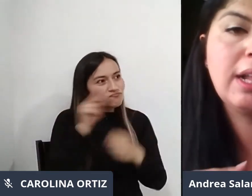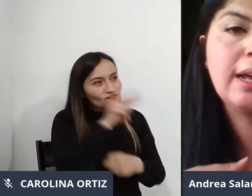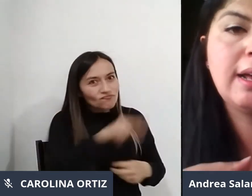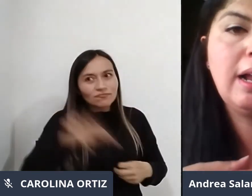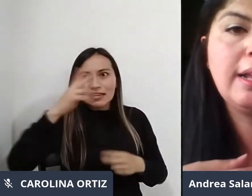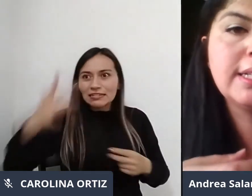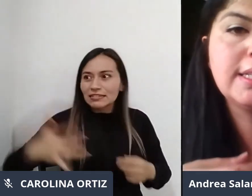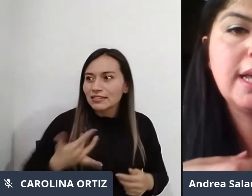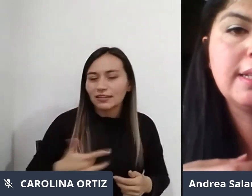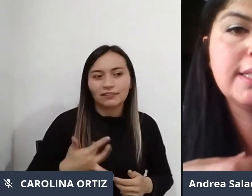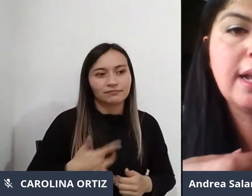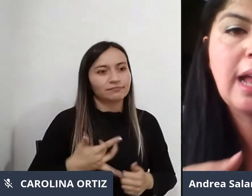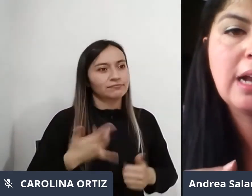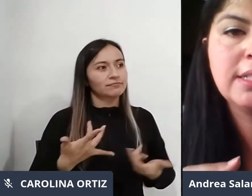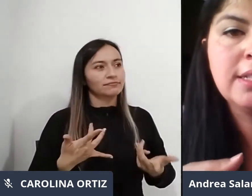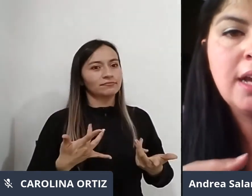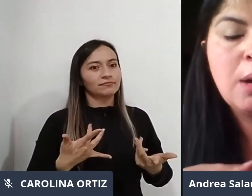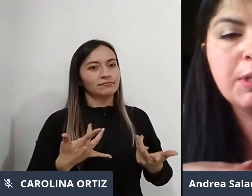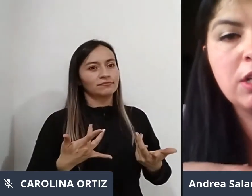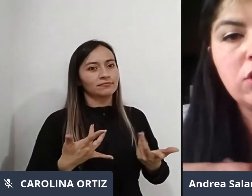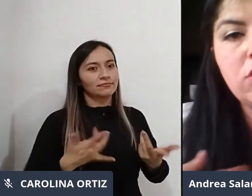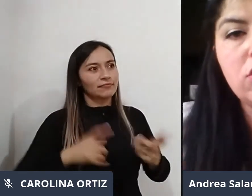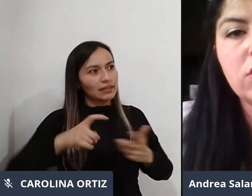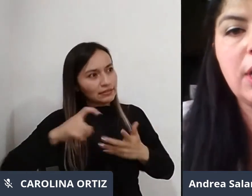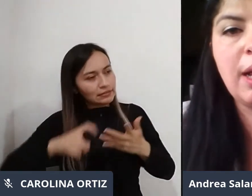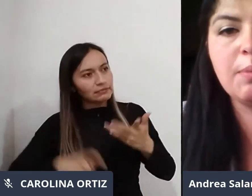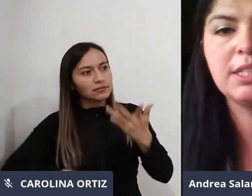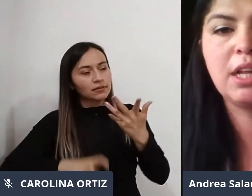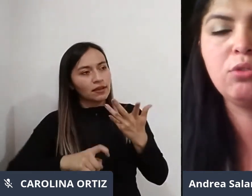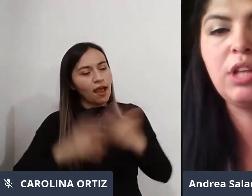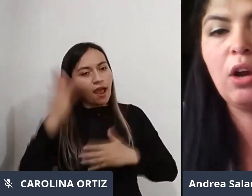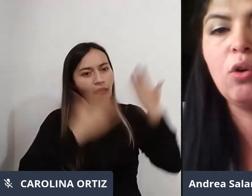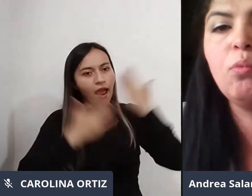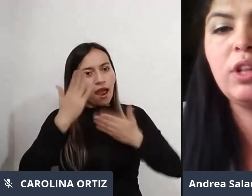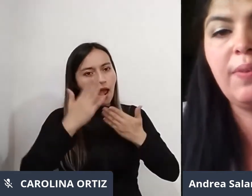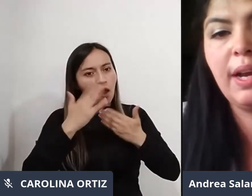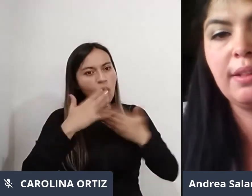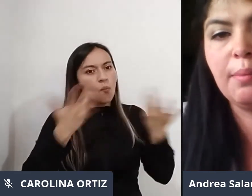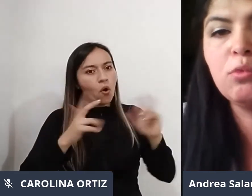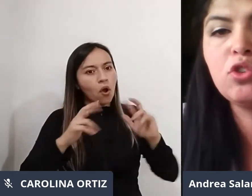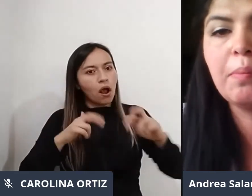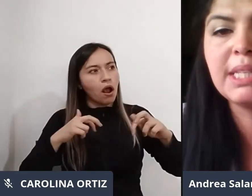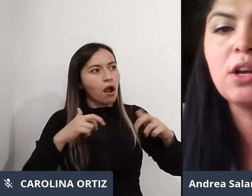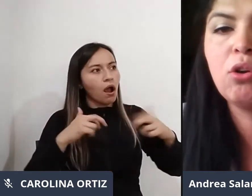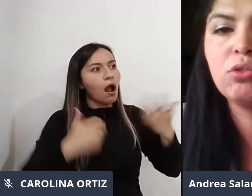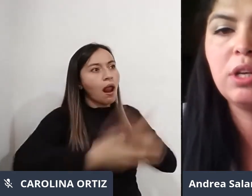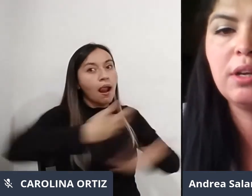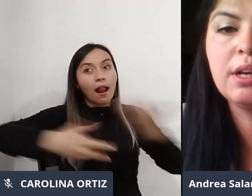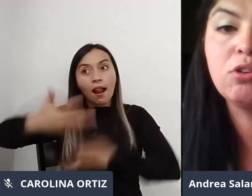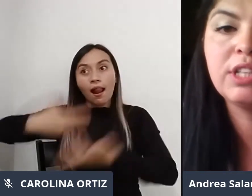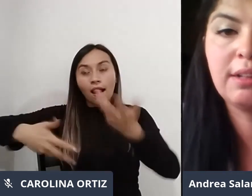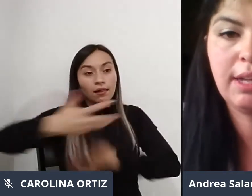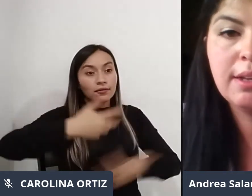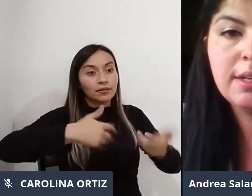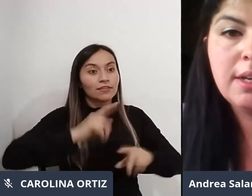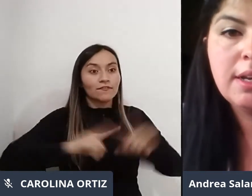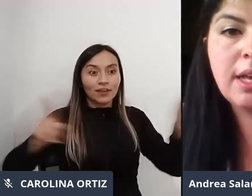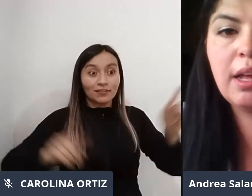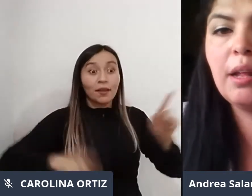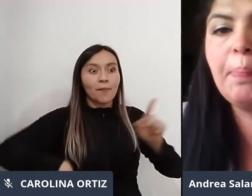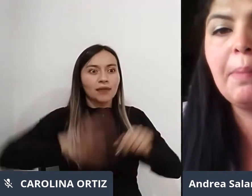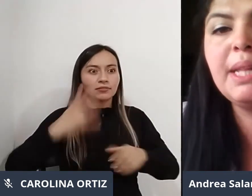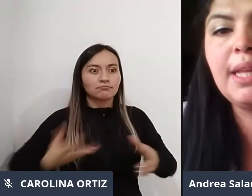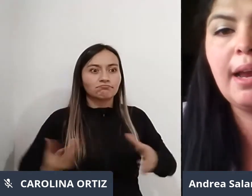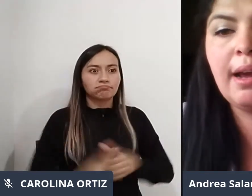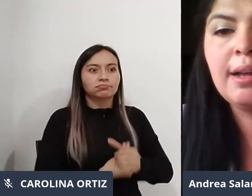sintiendo la necesidad de este análisis, pues entonces nosotros estaríamos haciendo un diálogo muy diferente, mucho más incluyente,